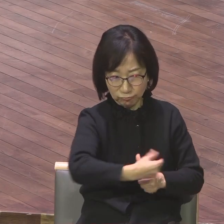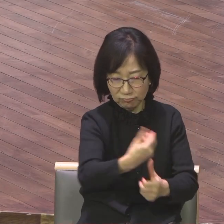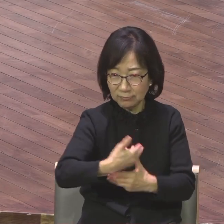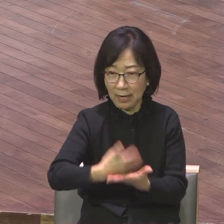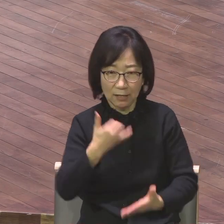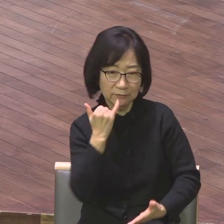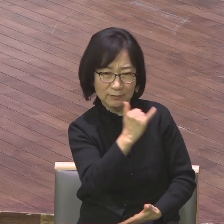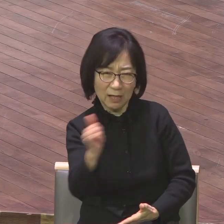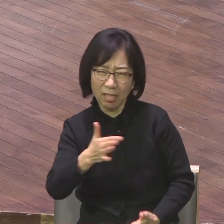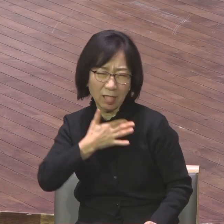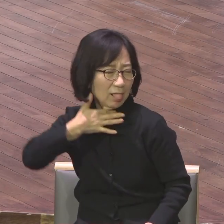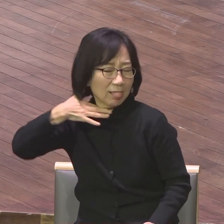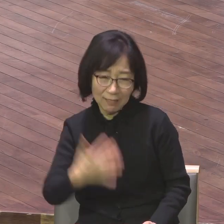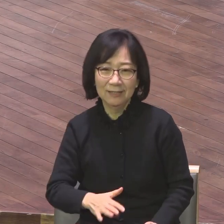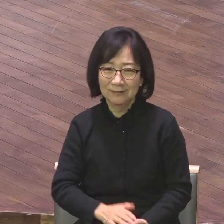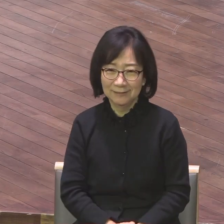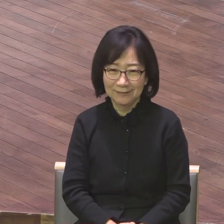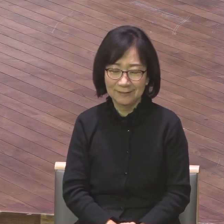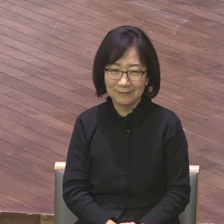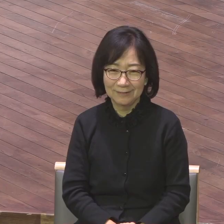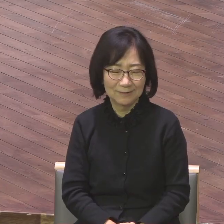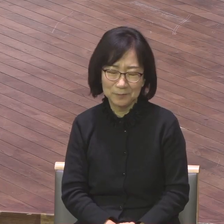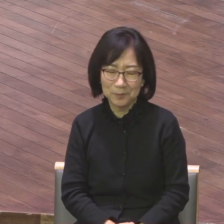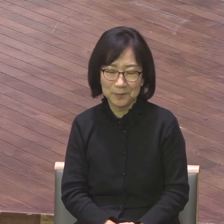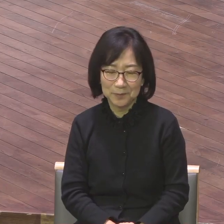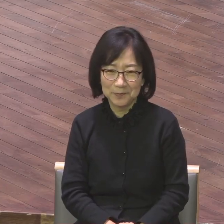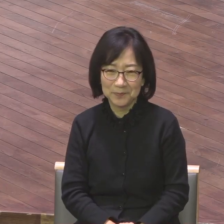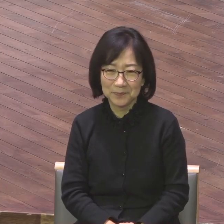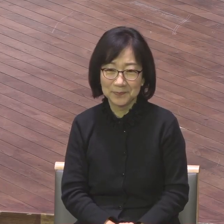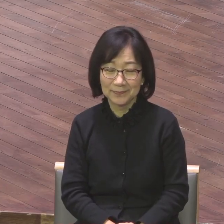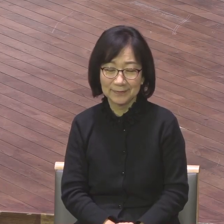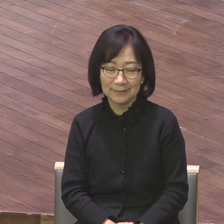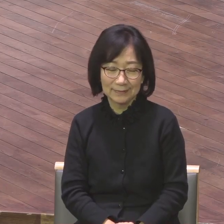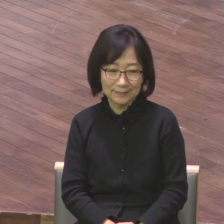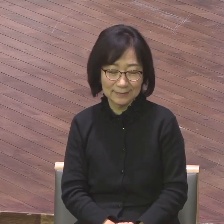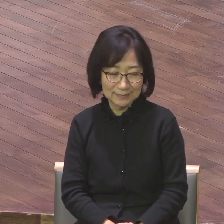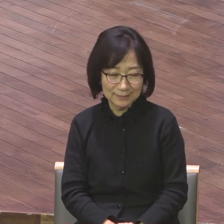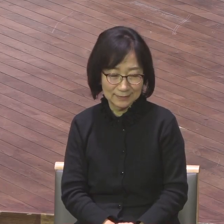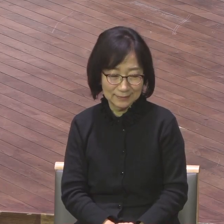내가 어디 가서 그 자리에 한번 가야지. 없어요. 한 번도.